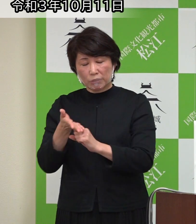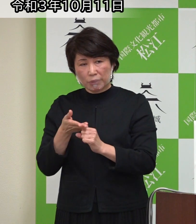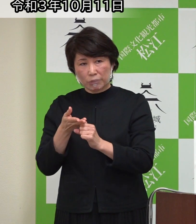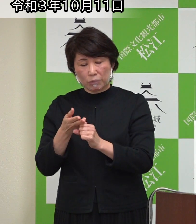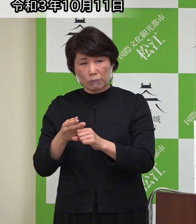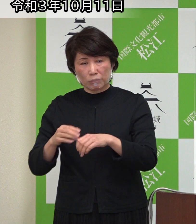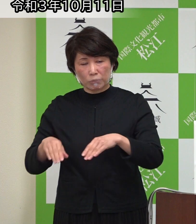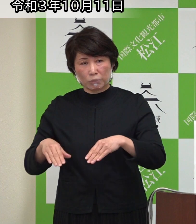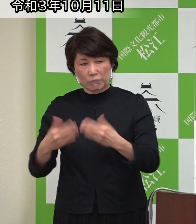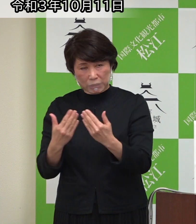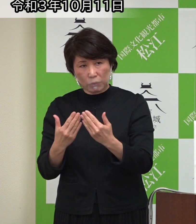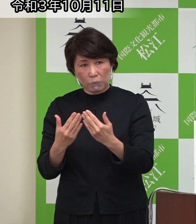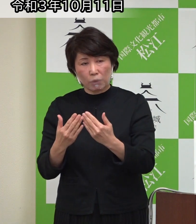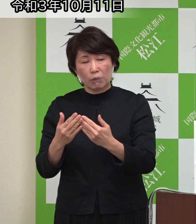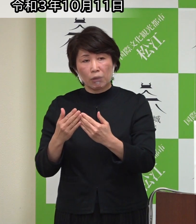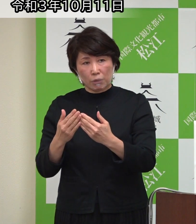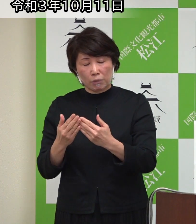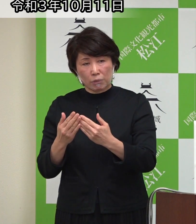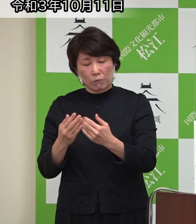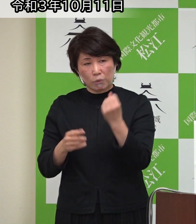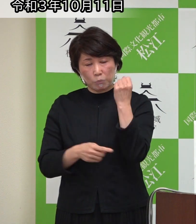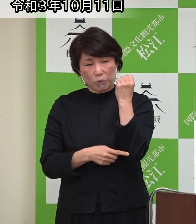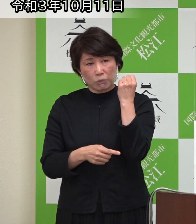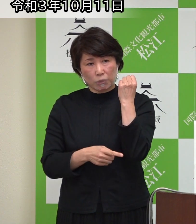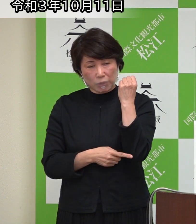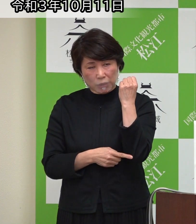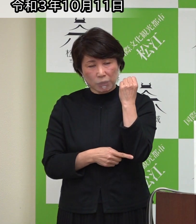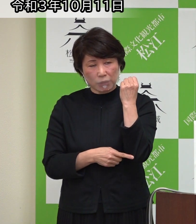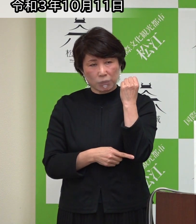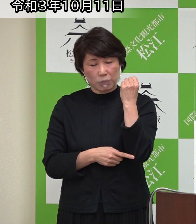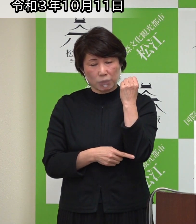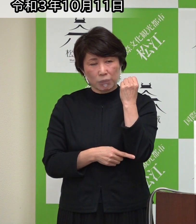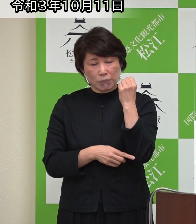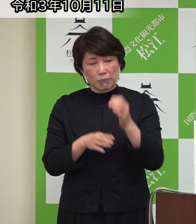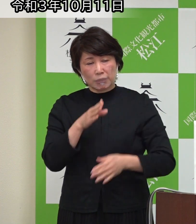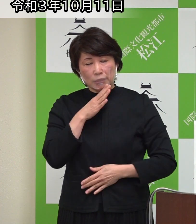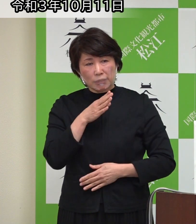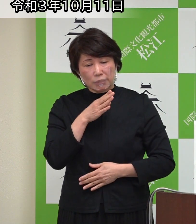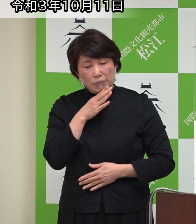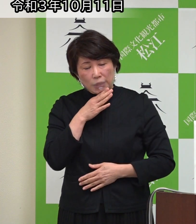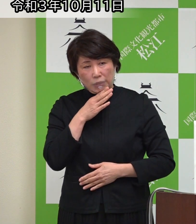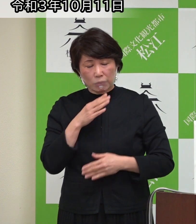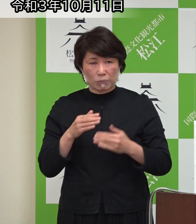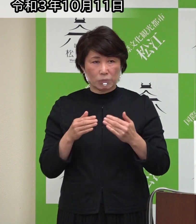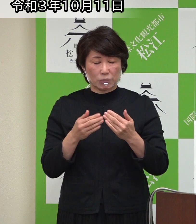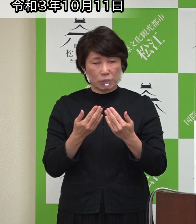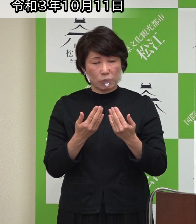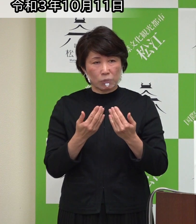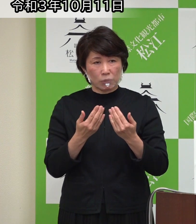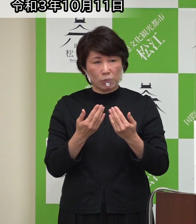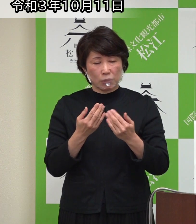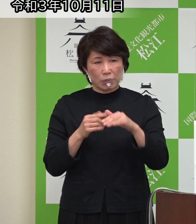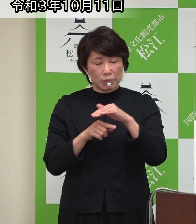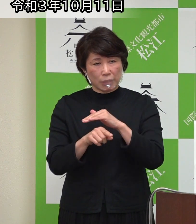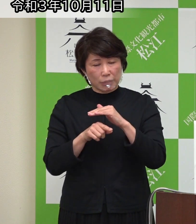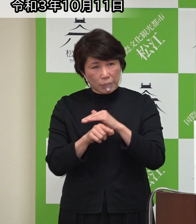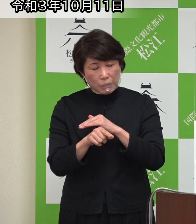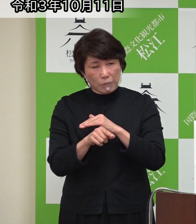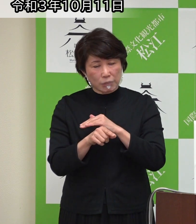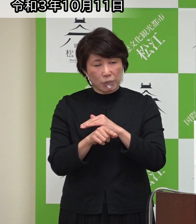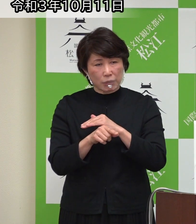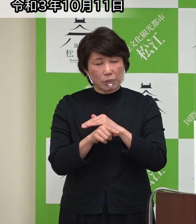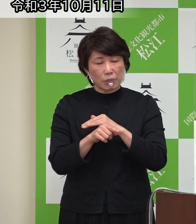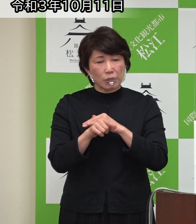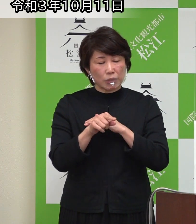ので、ですので、元に立ち返ってその福島で何が起こっていたか、でそれによってどういうふうな規制強化があり、でそれをクリアしたことについ